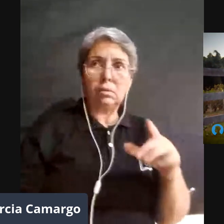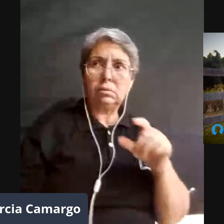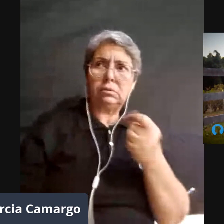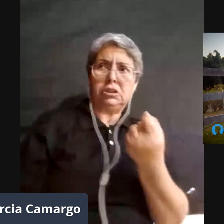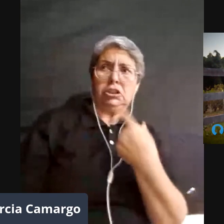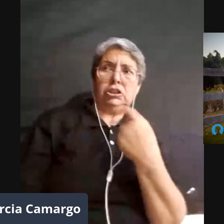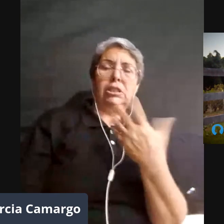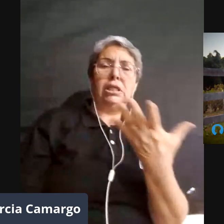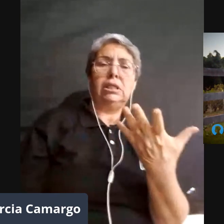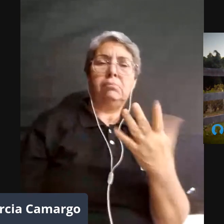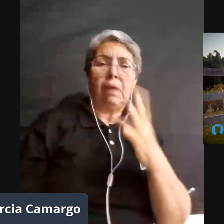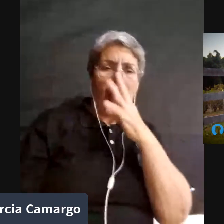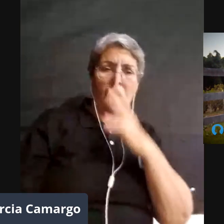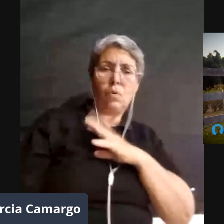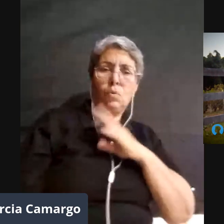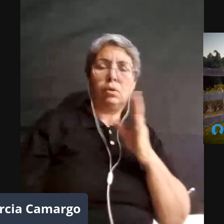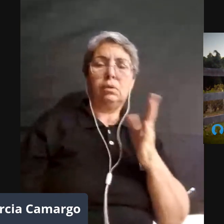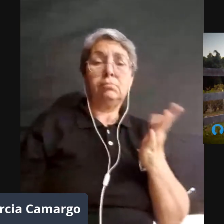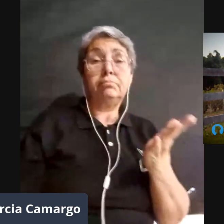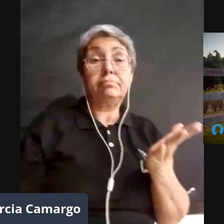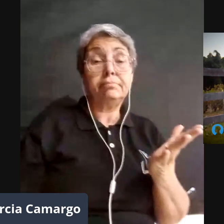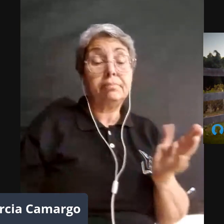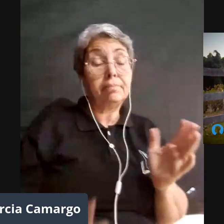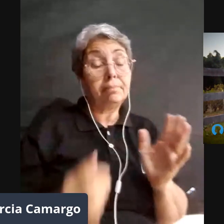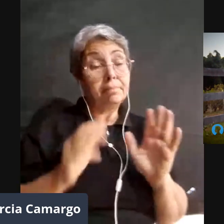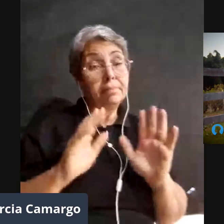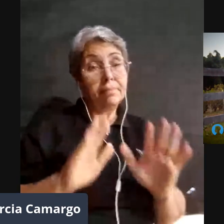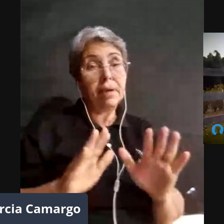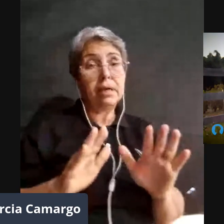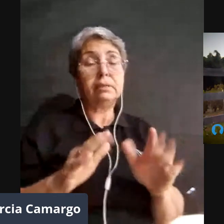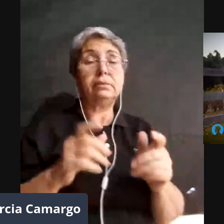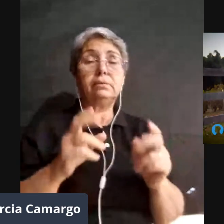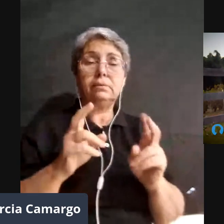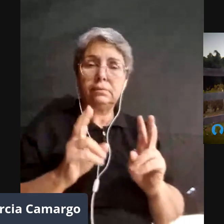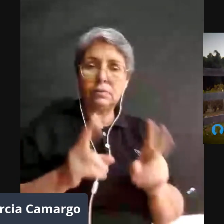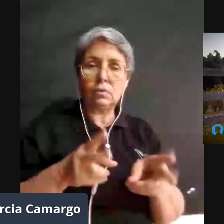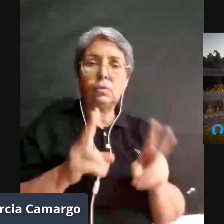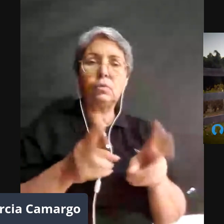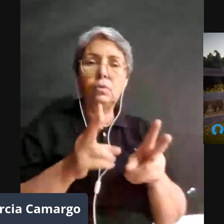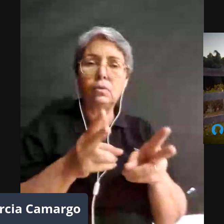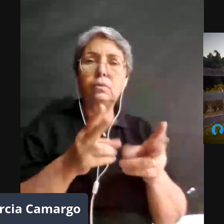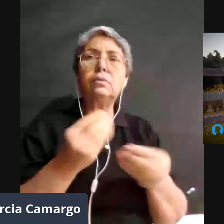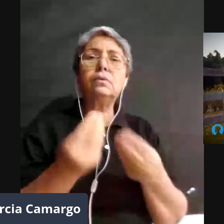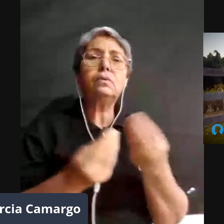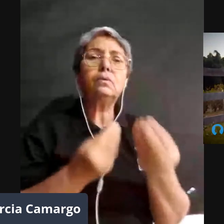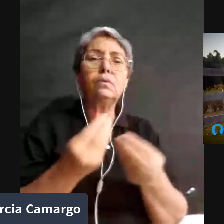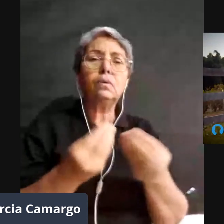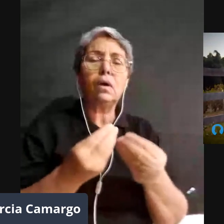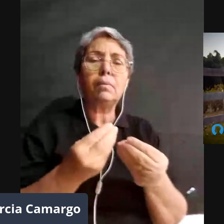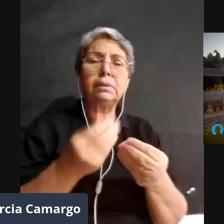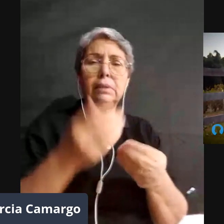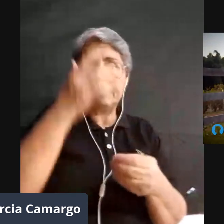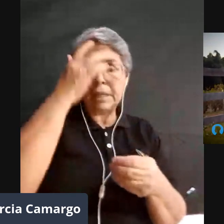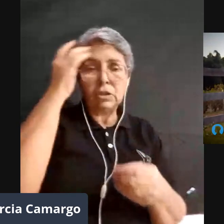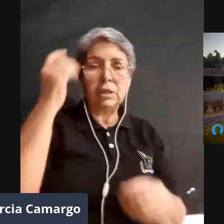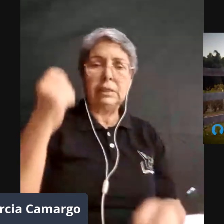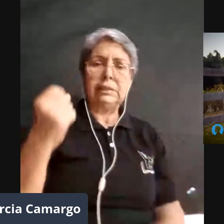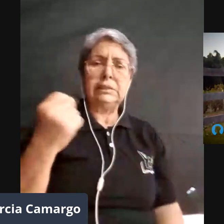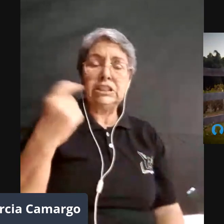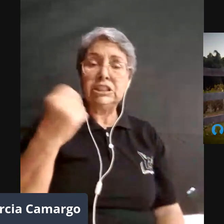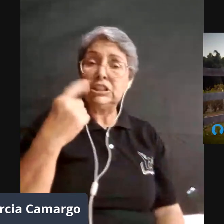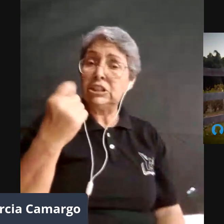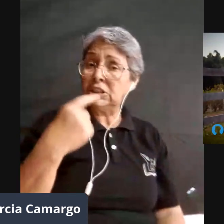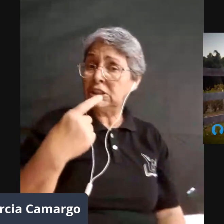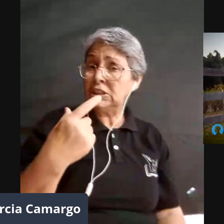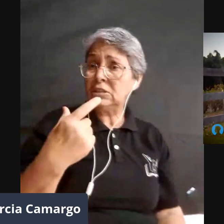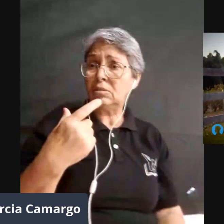nós continuamos dando conteúdo de sobra a esses críticos com as nossas